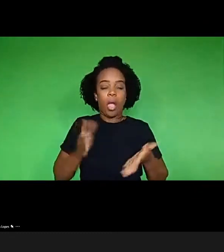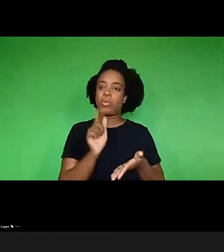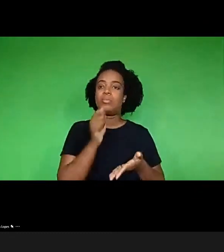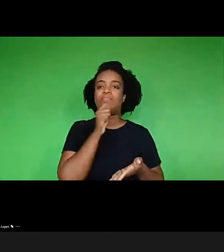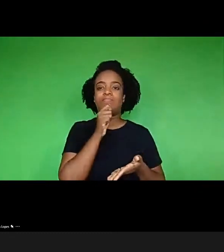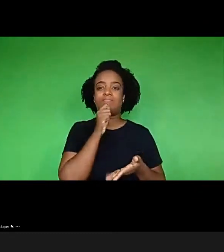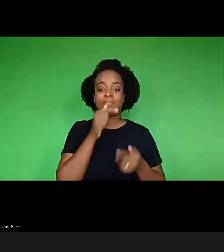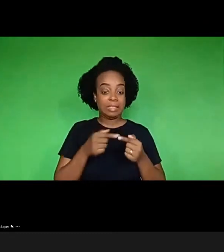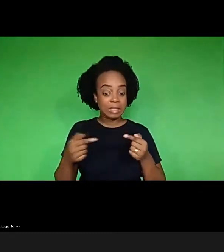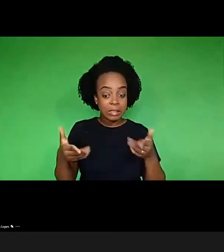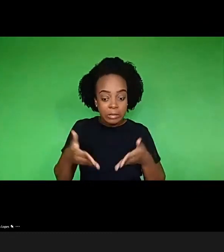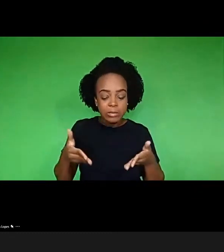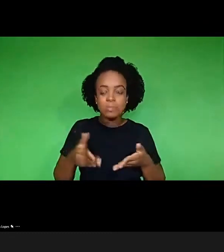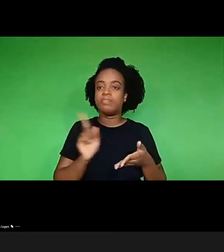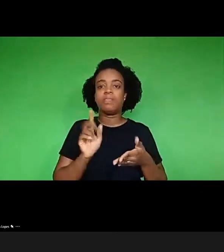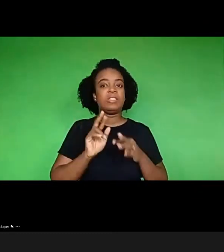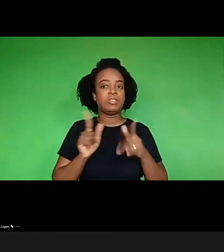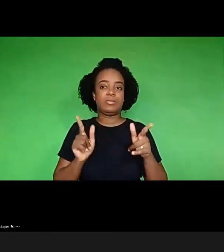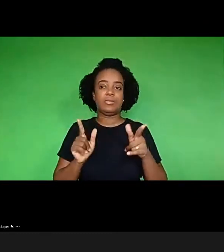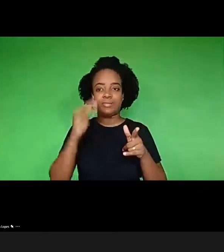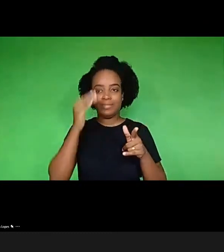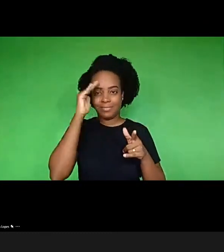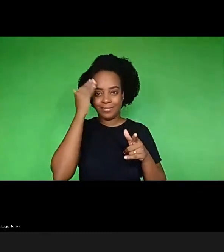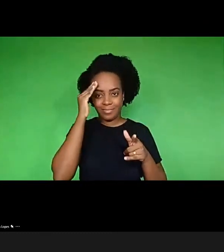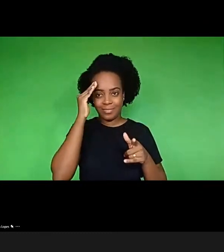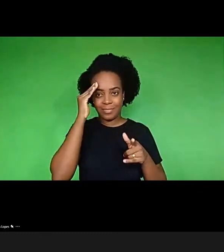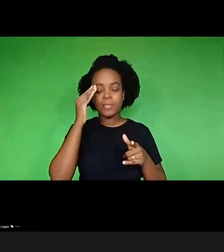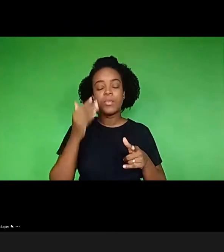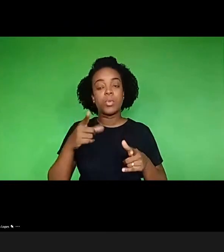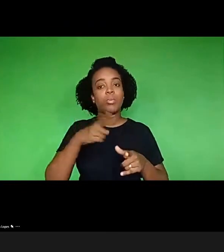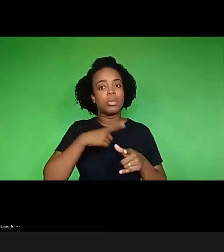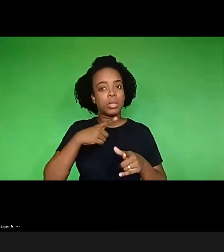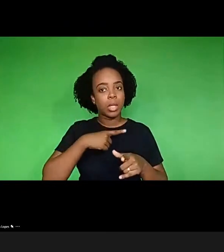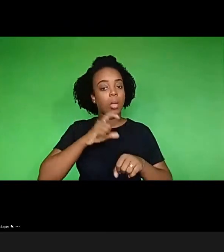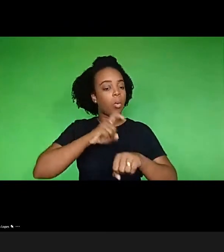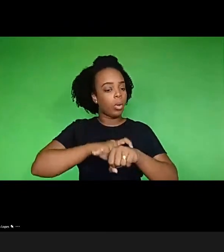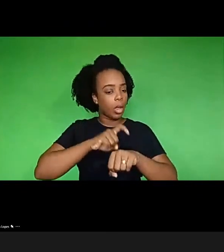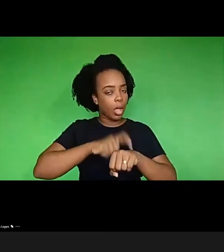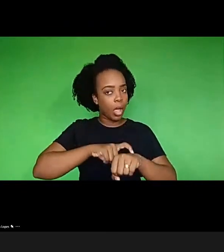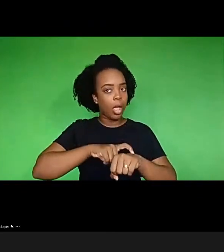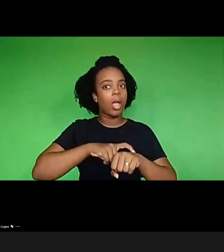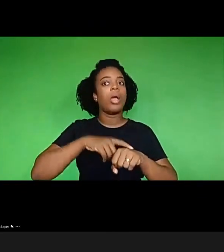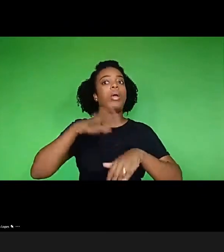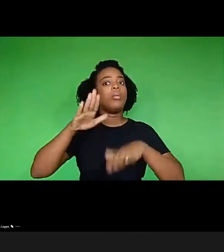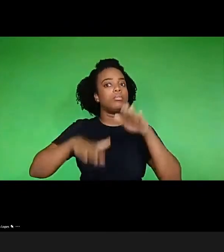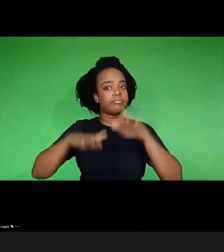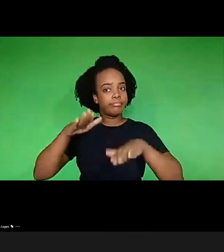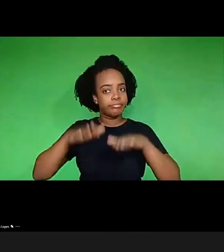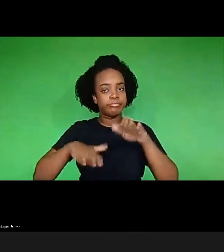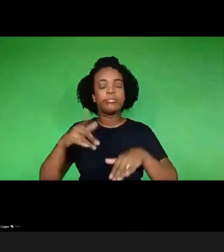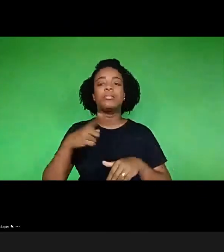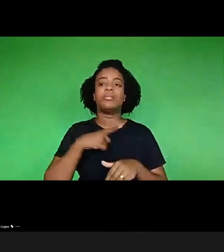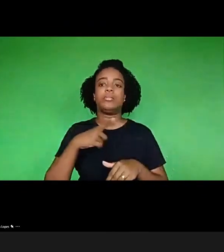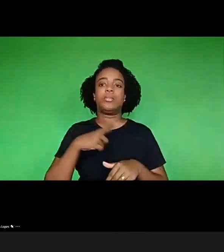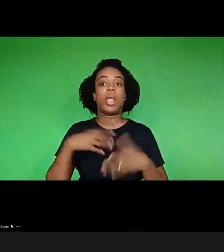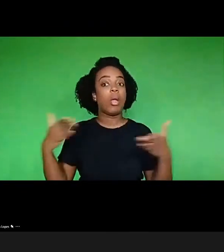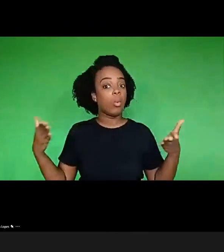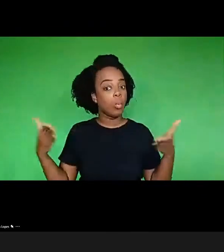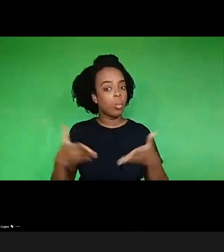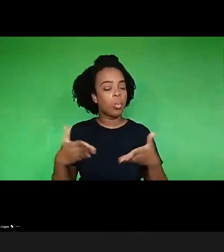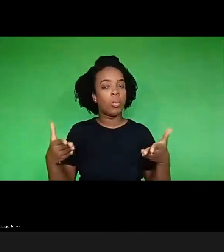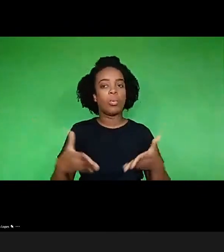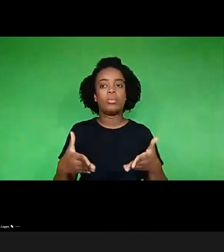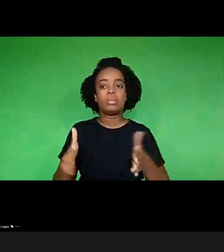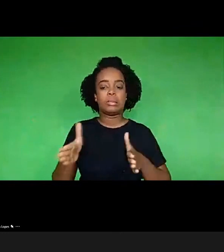integrado. Das outras turmas serão outros horários, tá? E a gente vai divulgar isso tudo esta semana. Esta semana